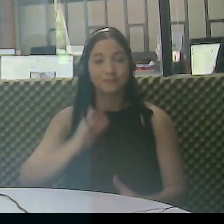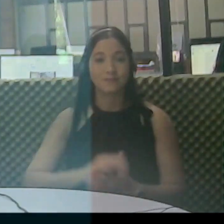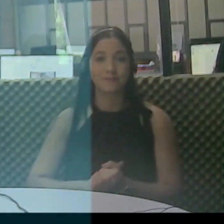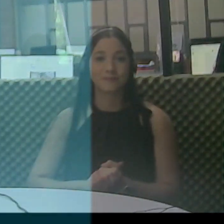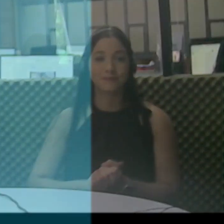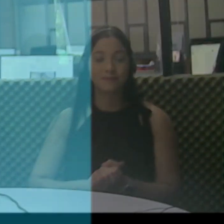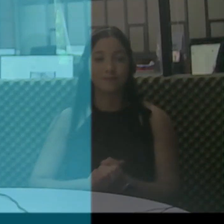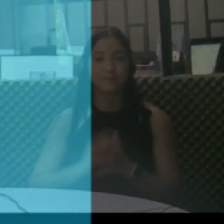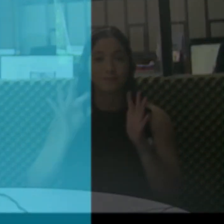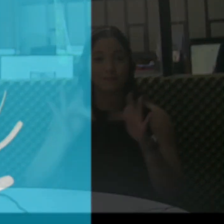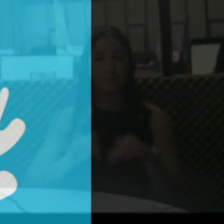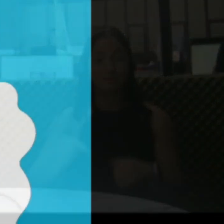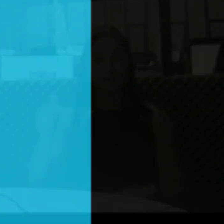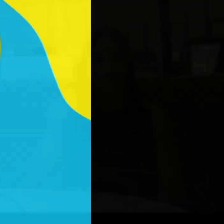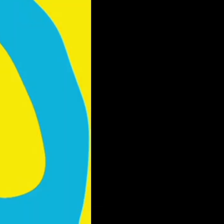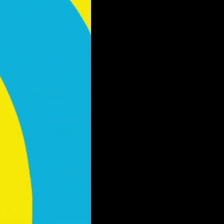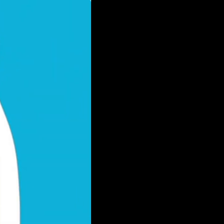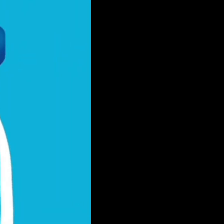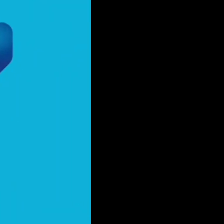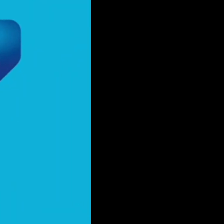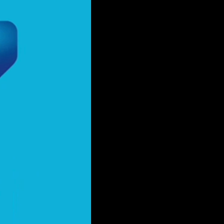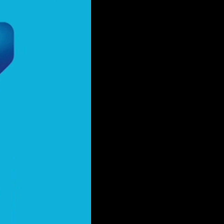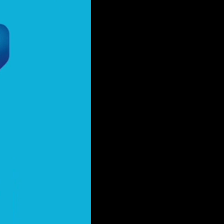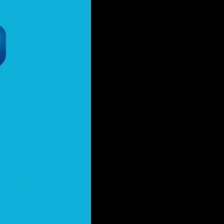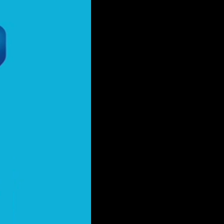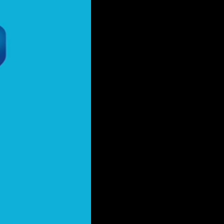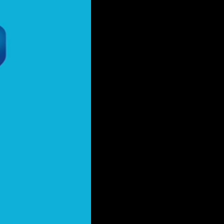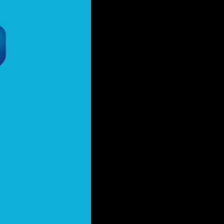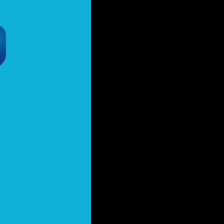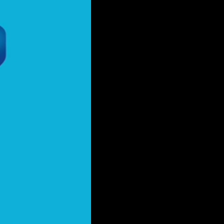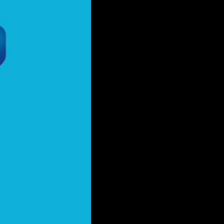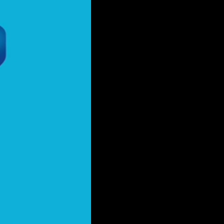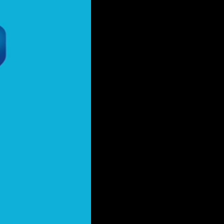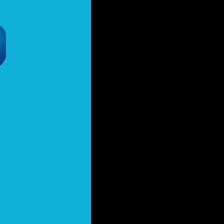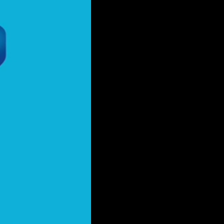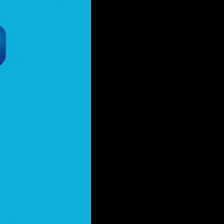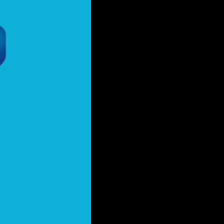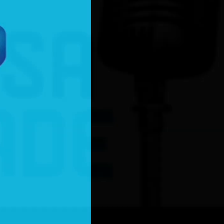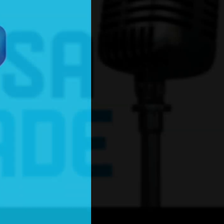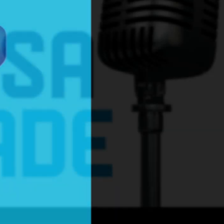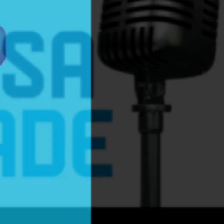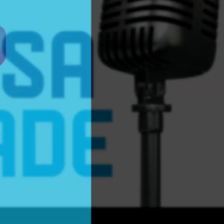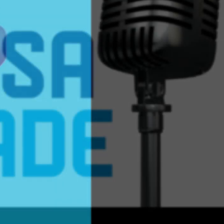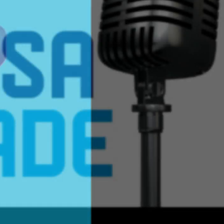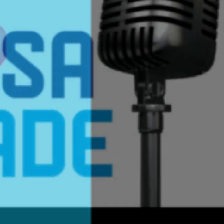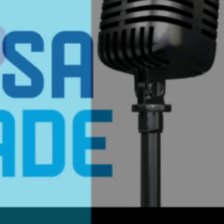Até amanhã. Fica por aqui mais uma edição do programa da Rádio Nossa Cidade.